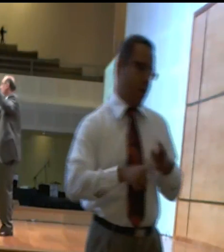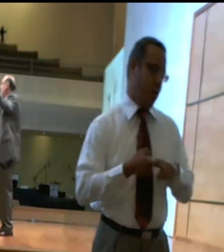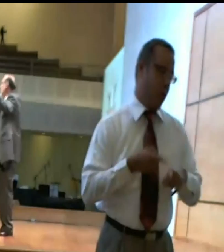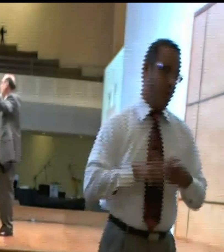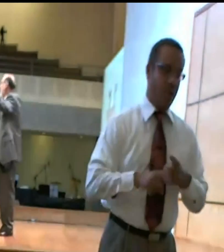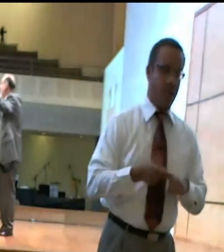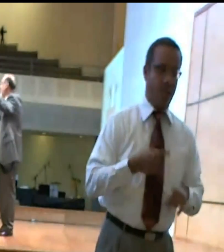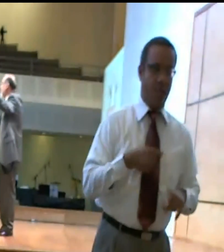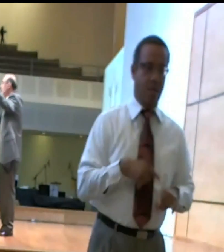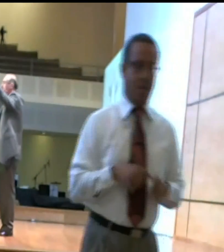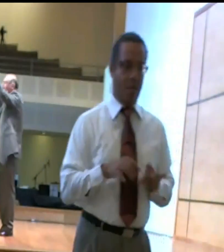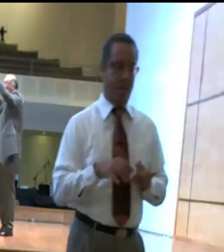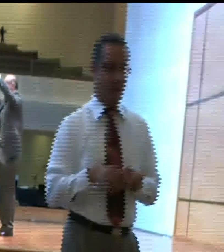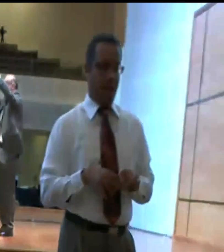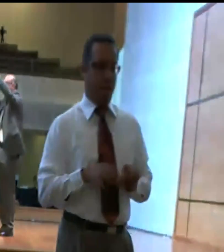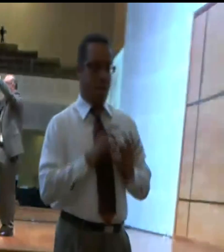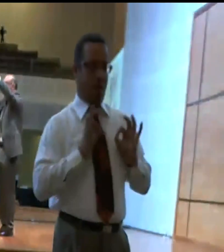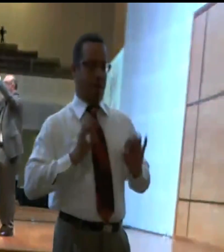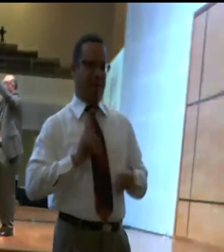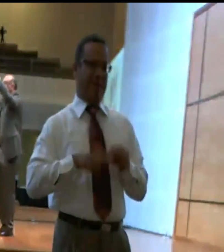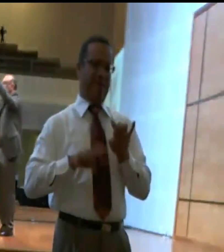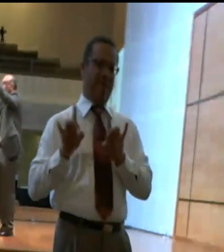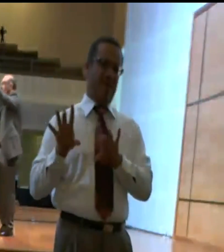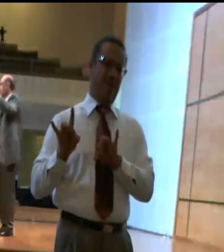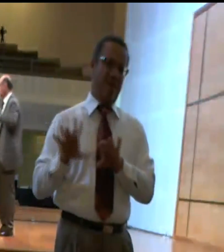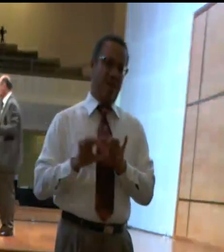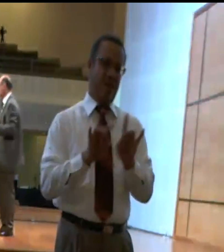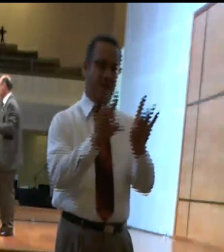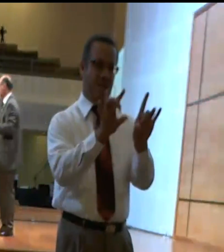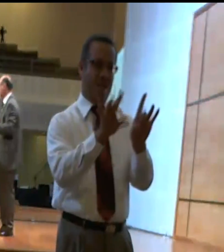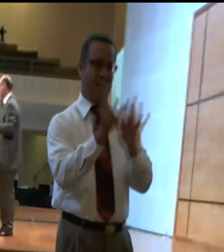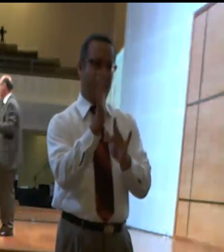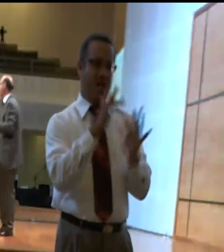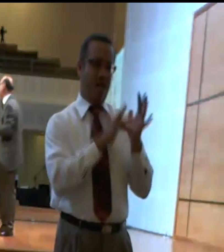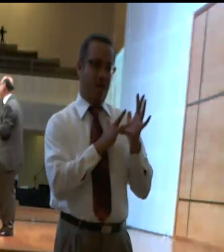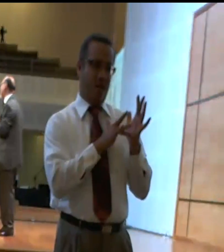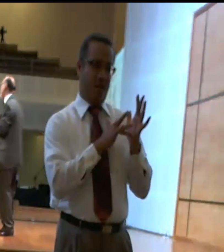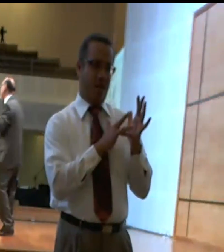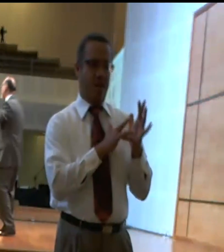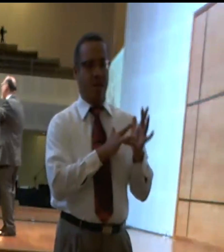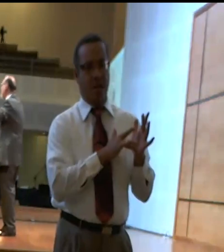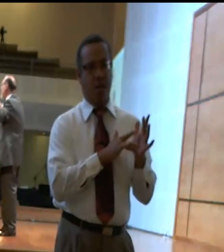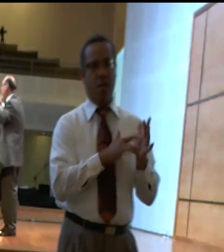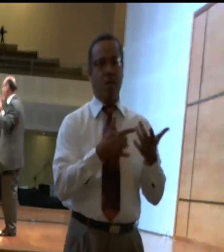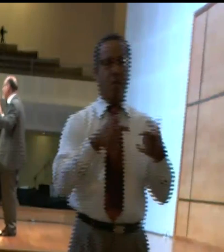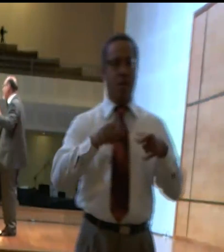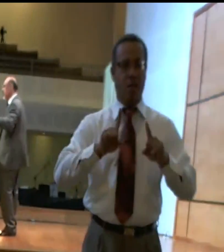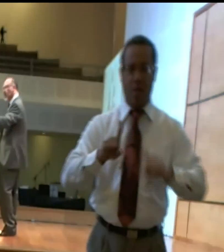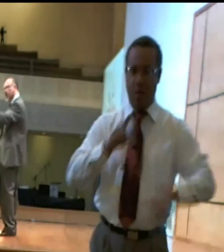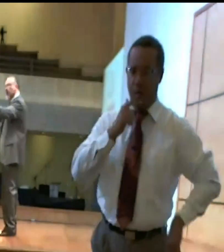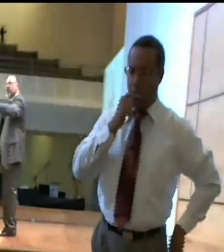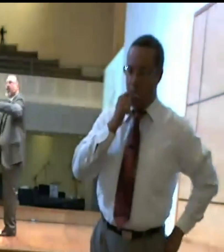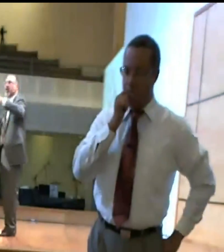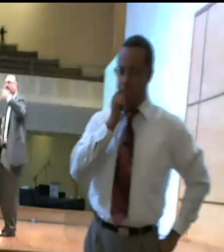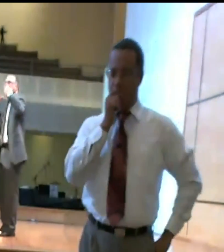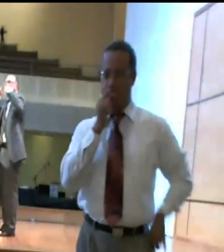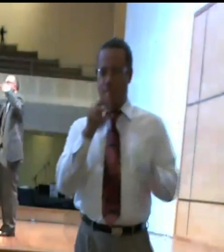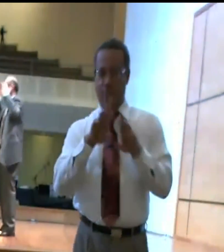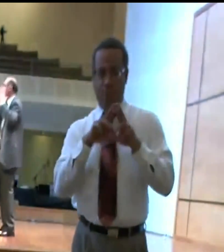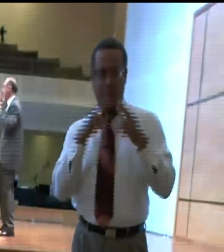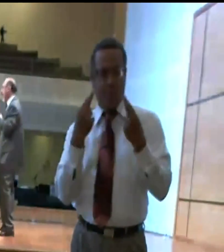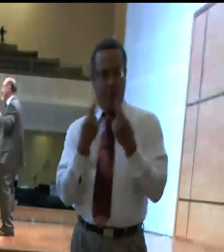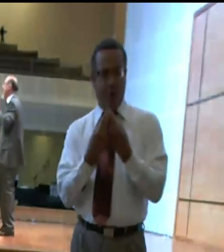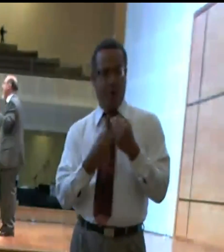los herodianos y los fariseos no se podían ver, pero ambos odiaban a Jesús. Así que los herodianos y los fariseos hacen una reunión y